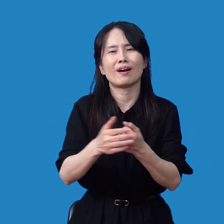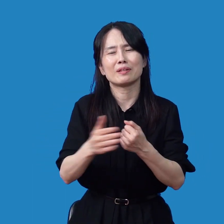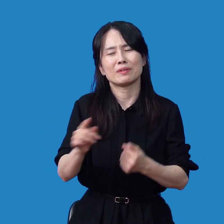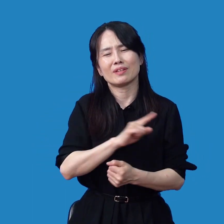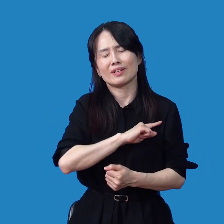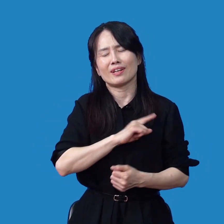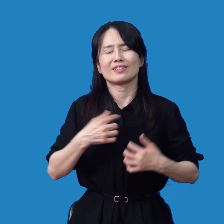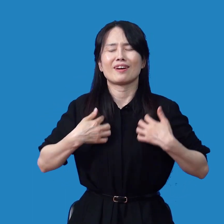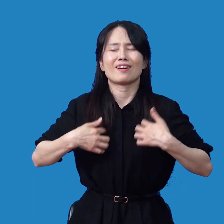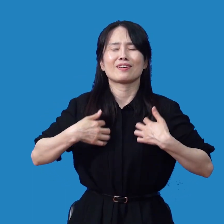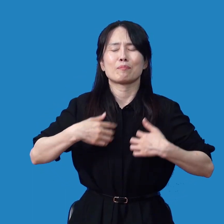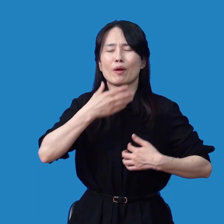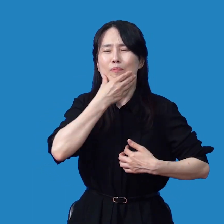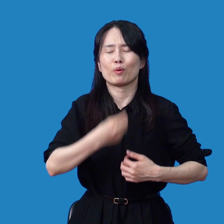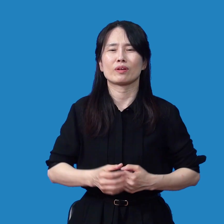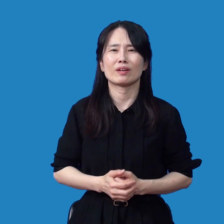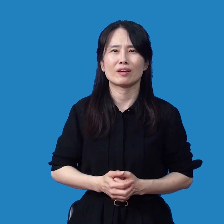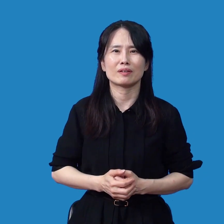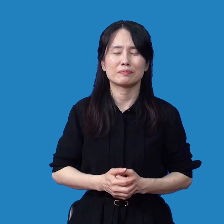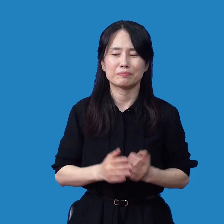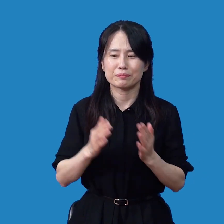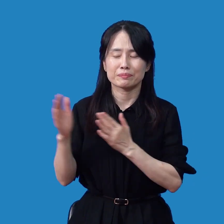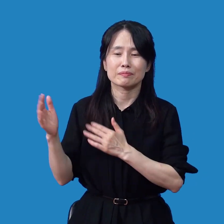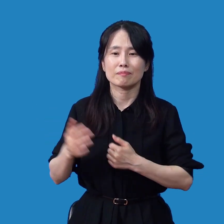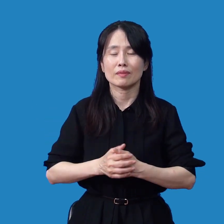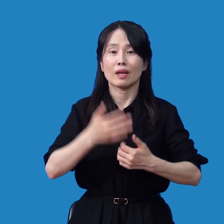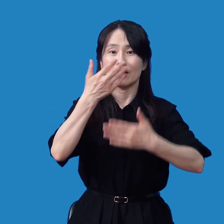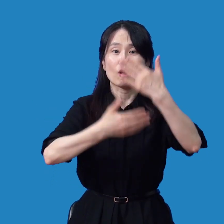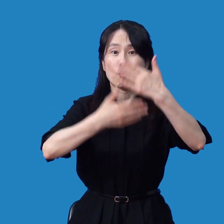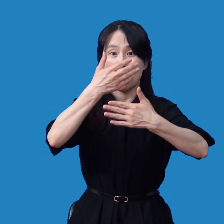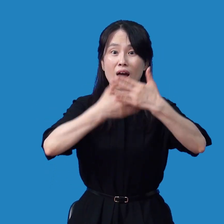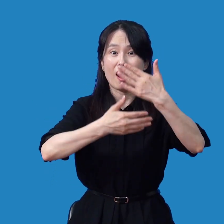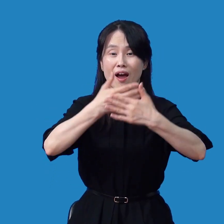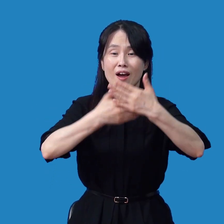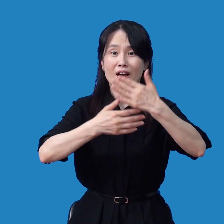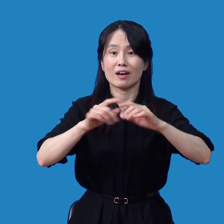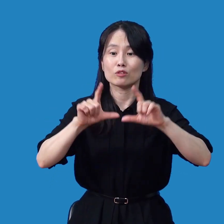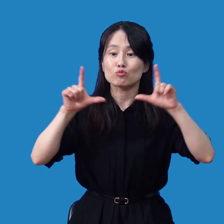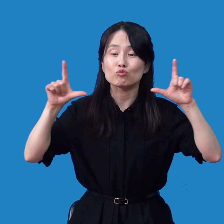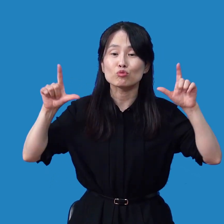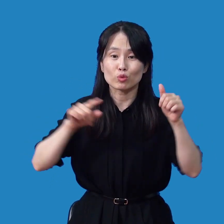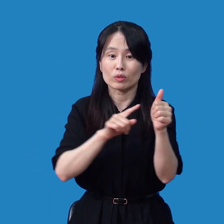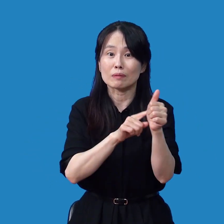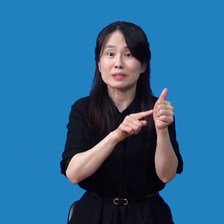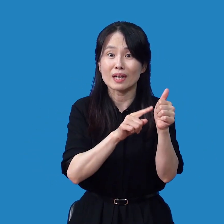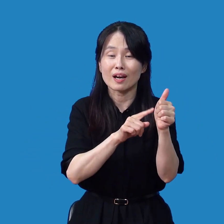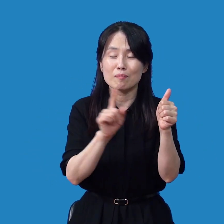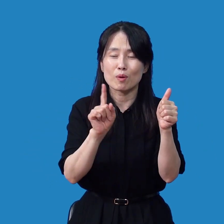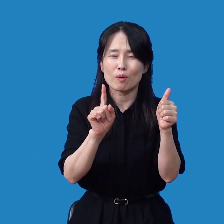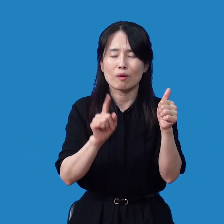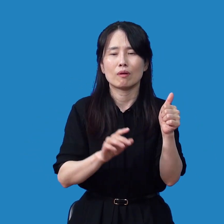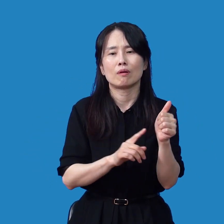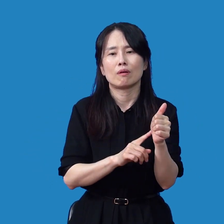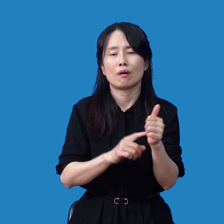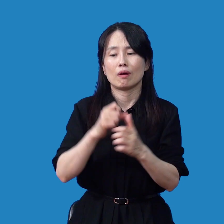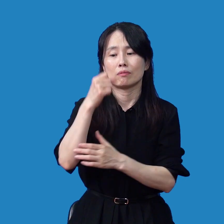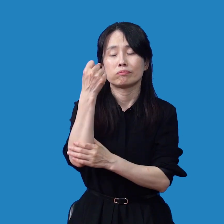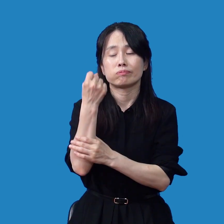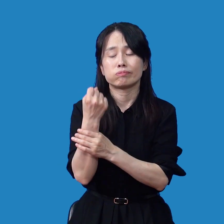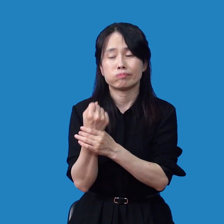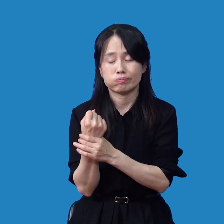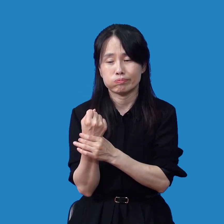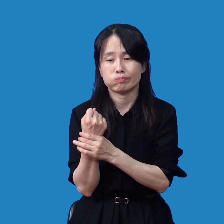Master and Commander라는 영화가 있습니다. 주인공 러셀 크로우는 아주 낡고 느려